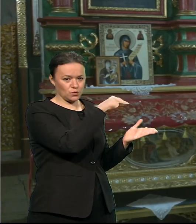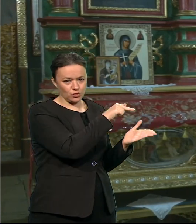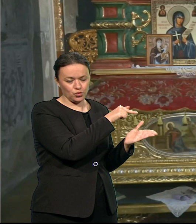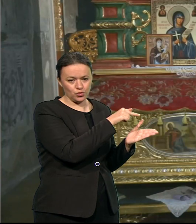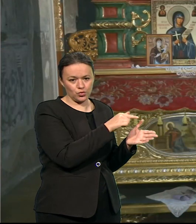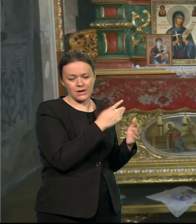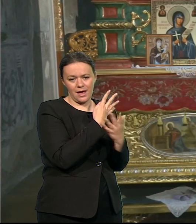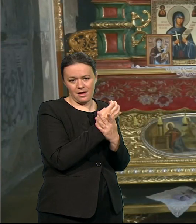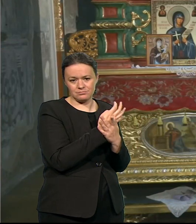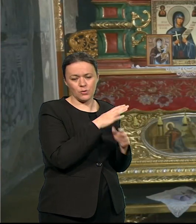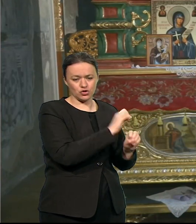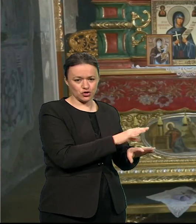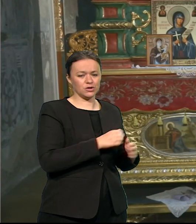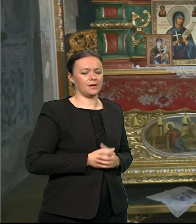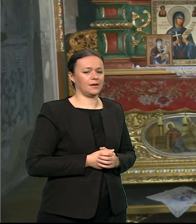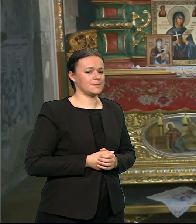kovčegu.